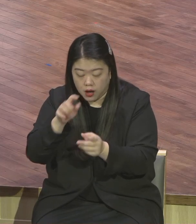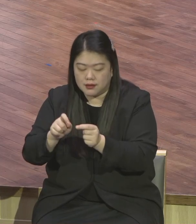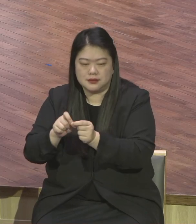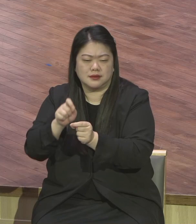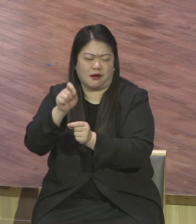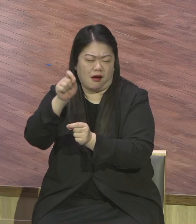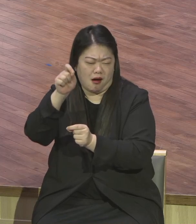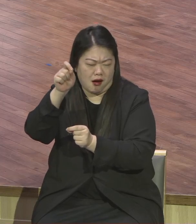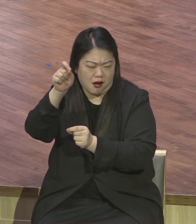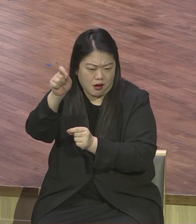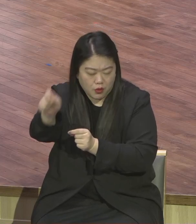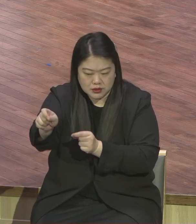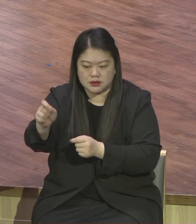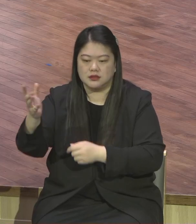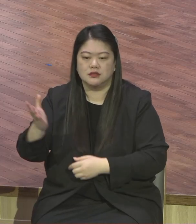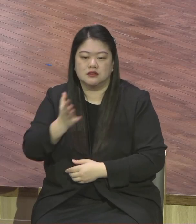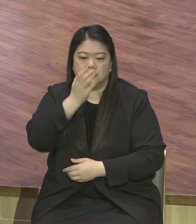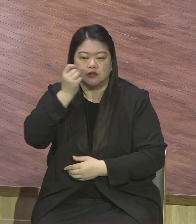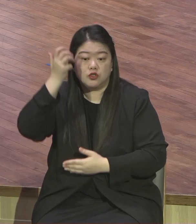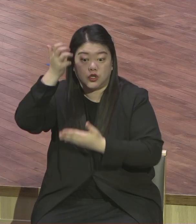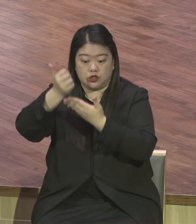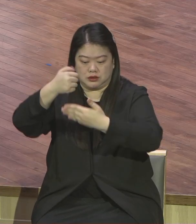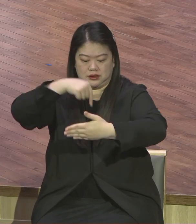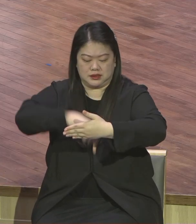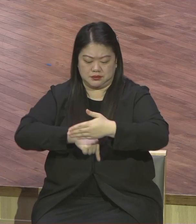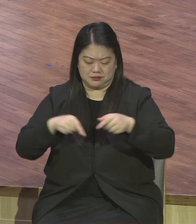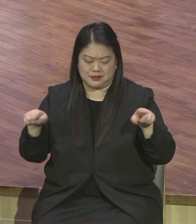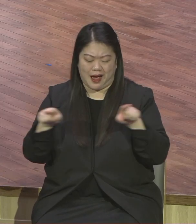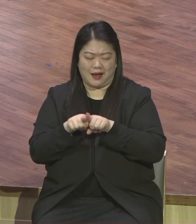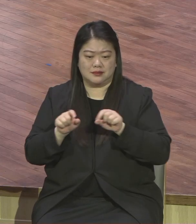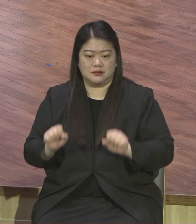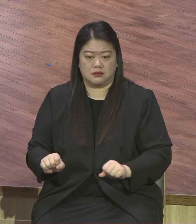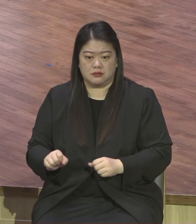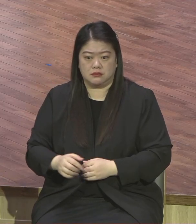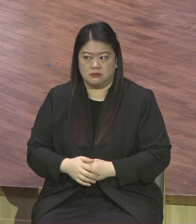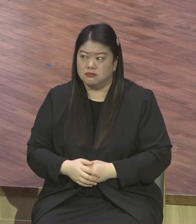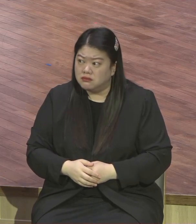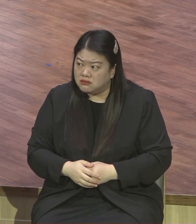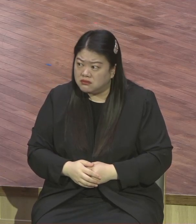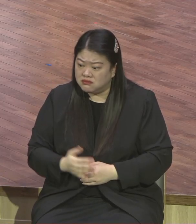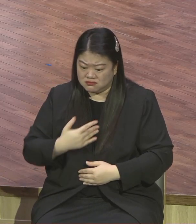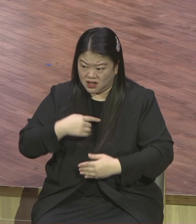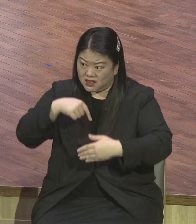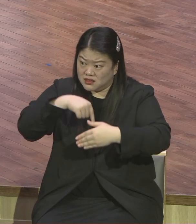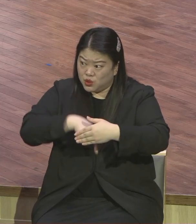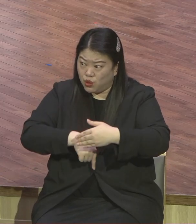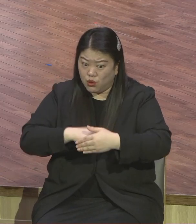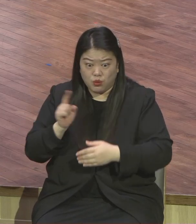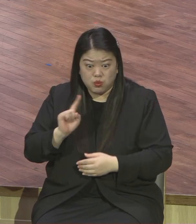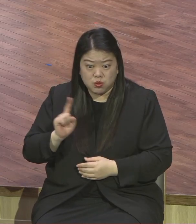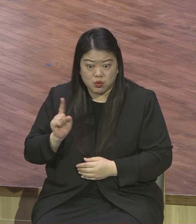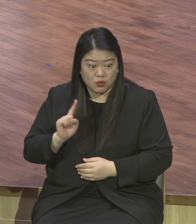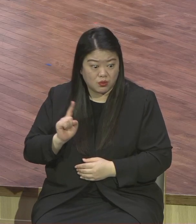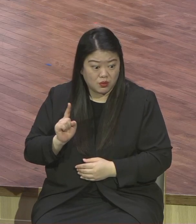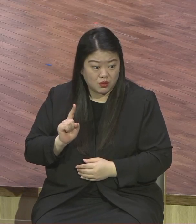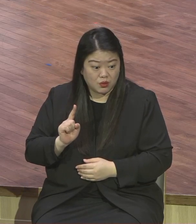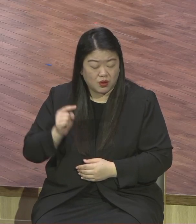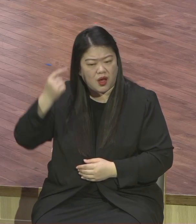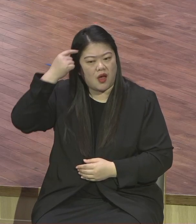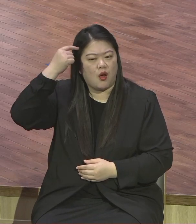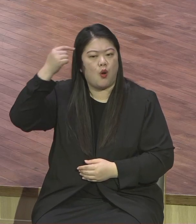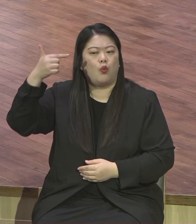영원히 그 속에 들어갔었어. 그 속이 어땠냐? 막 쉽게 표현하면